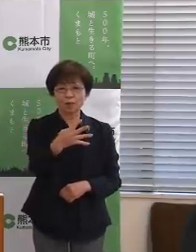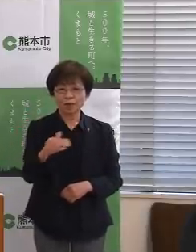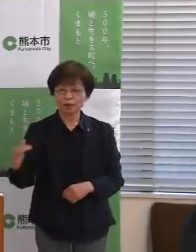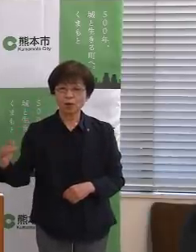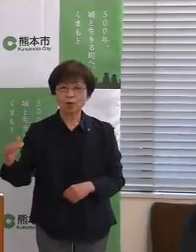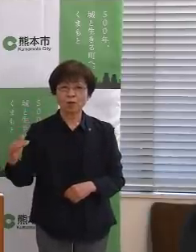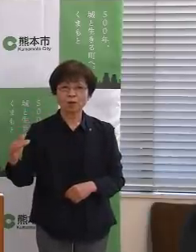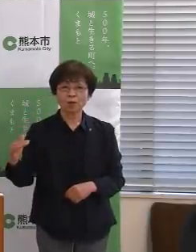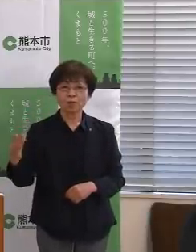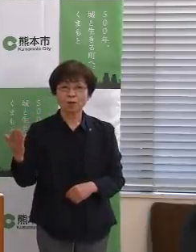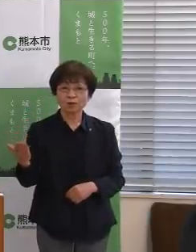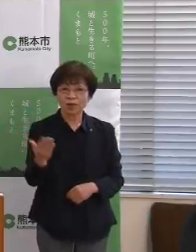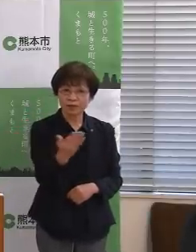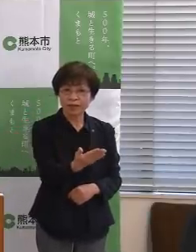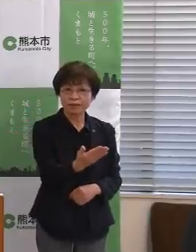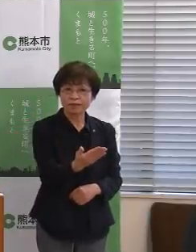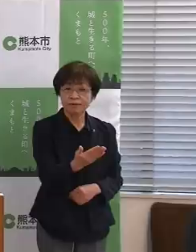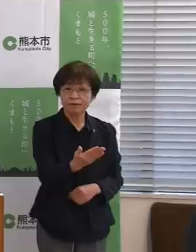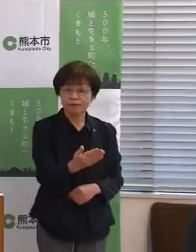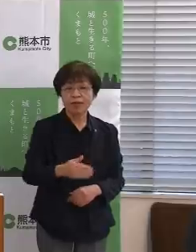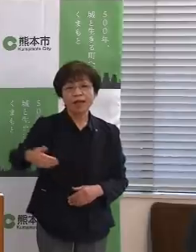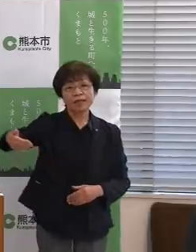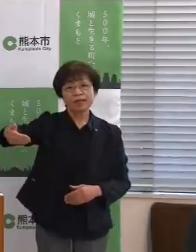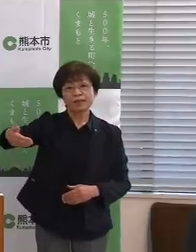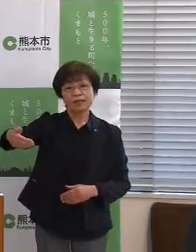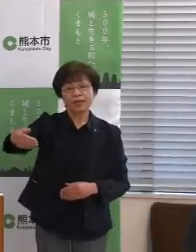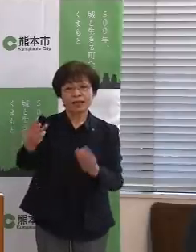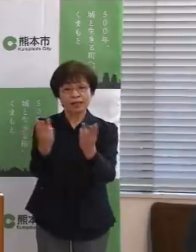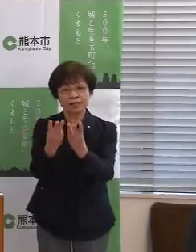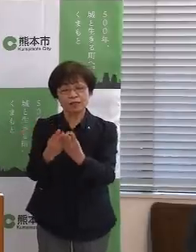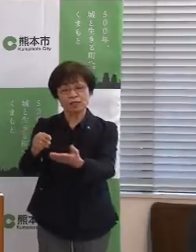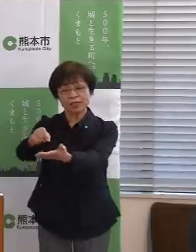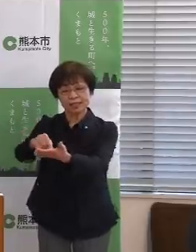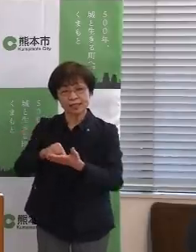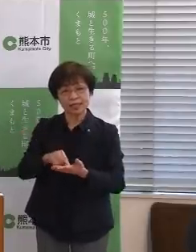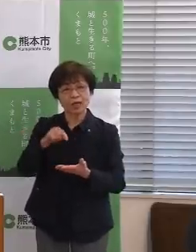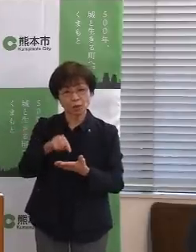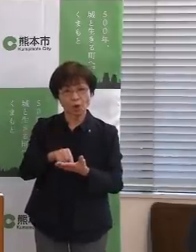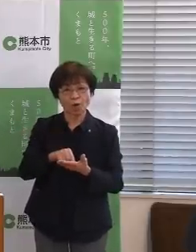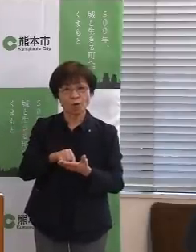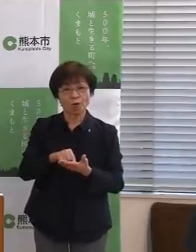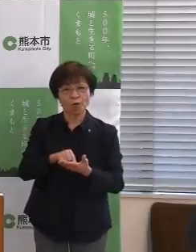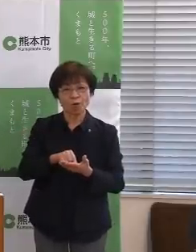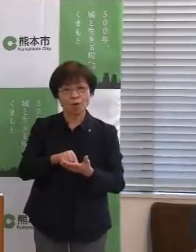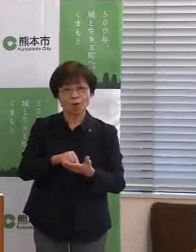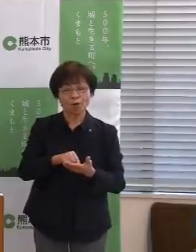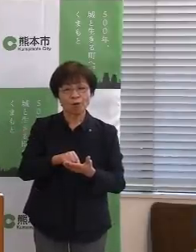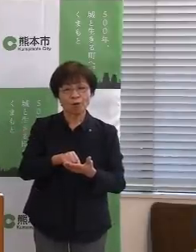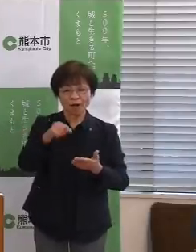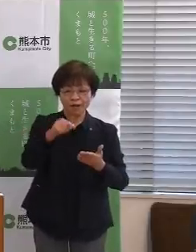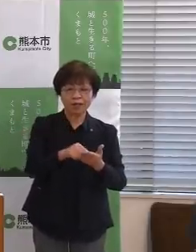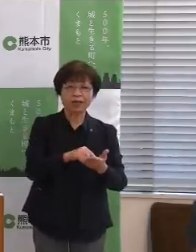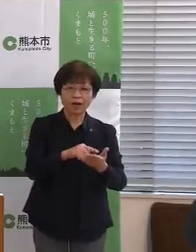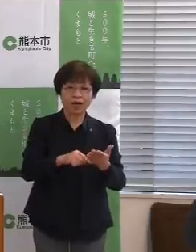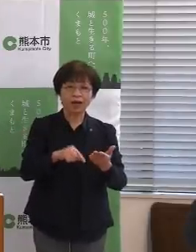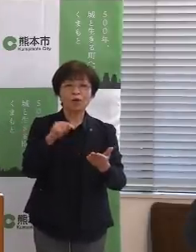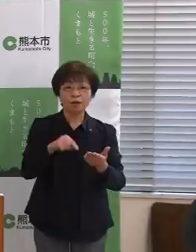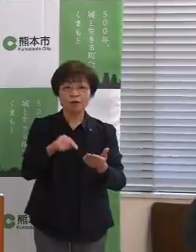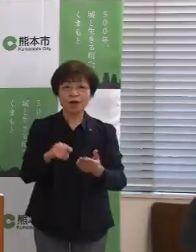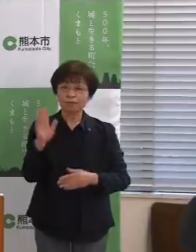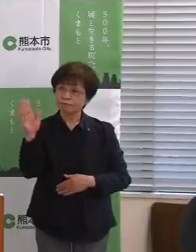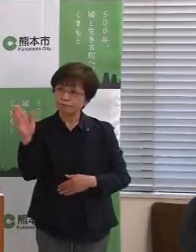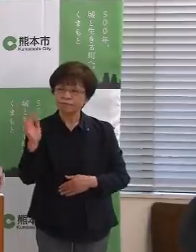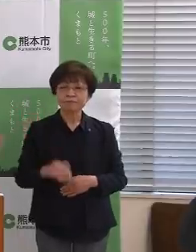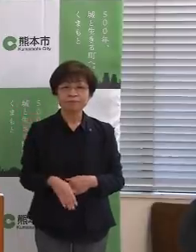状況、例えば何件申請があって、 はい、 何件こう今 はい、それはじゃあ後ほどまとめてです